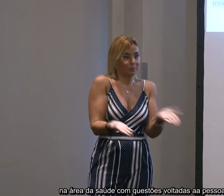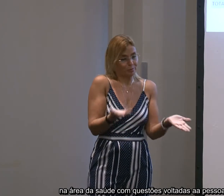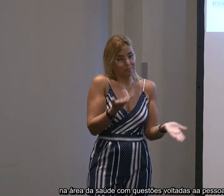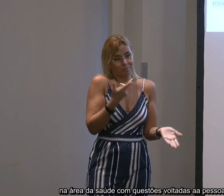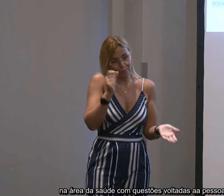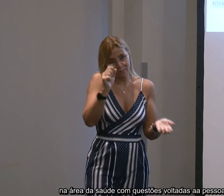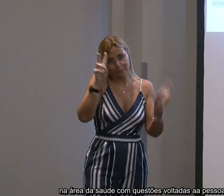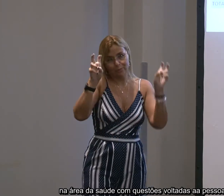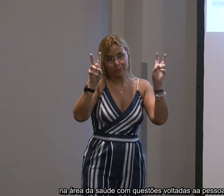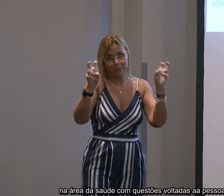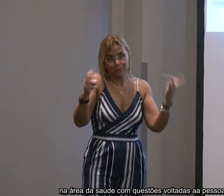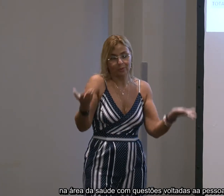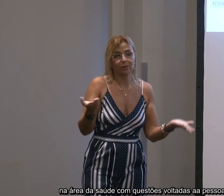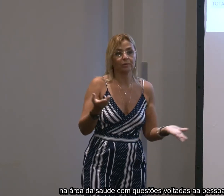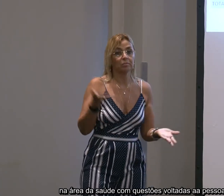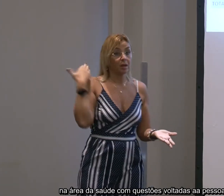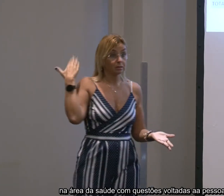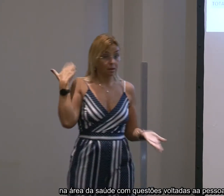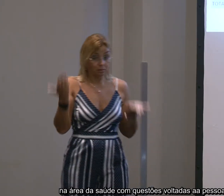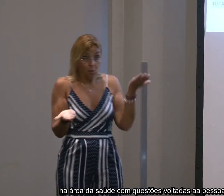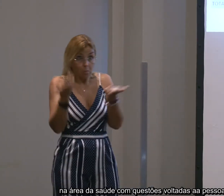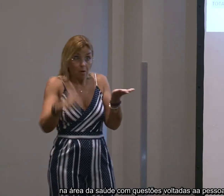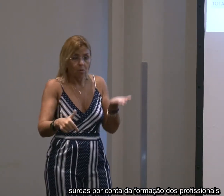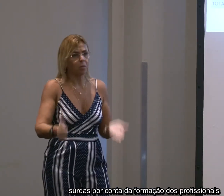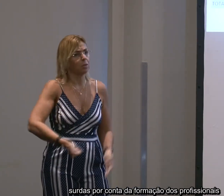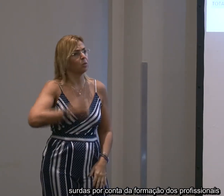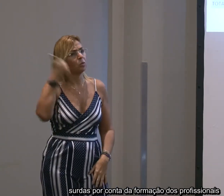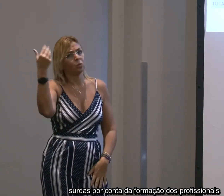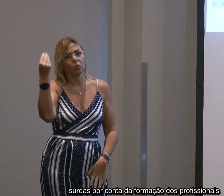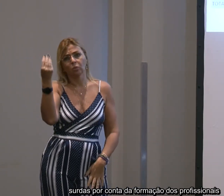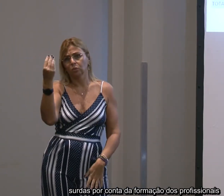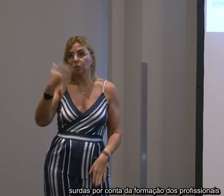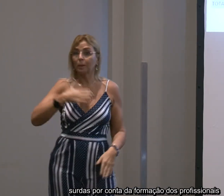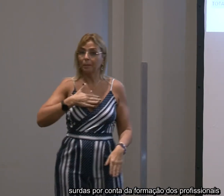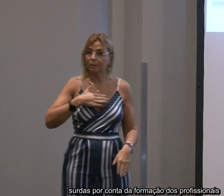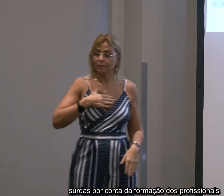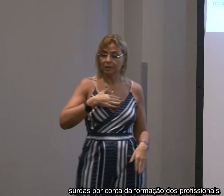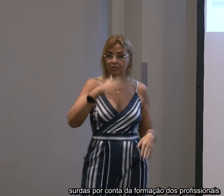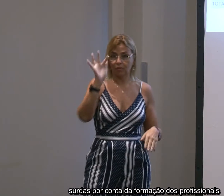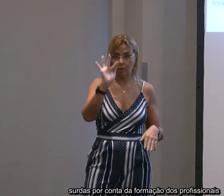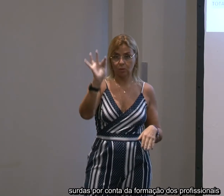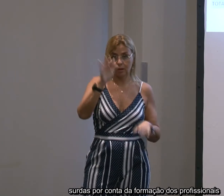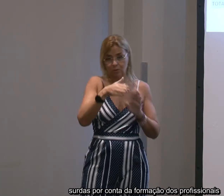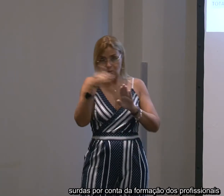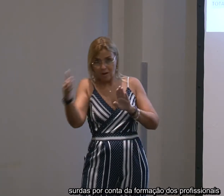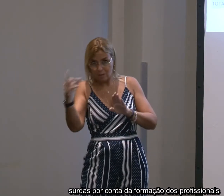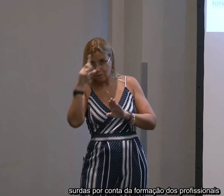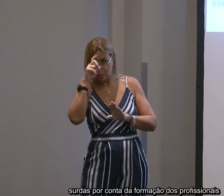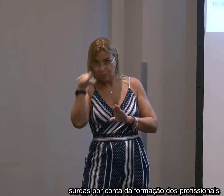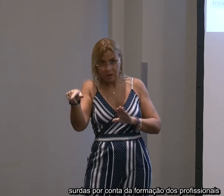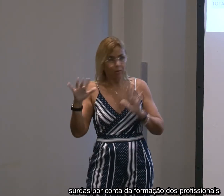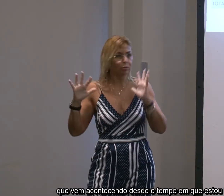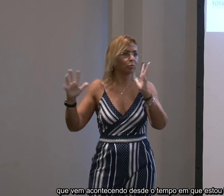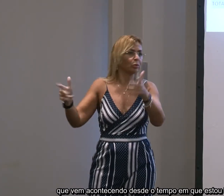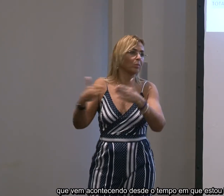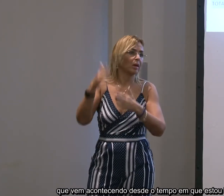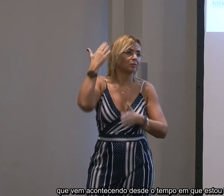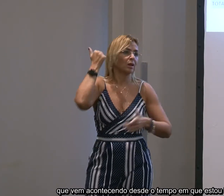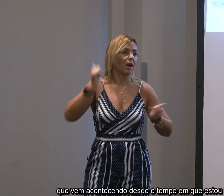na área da saúde com questões voltadas às pessoas surdas por conta da formação dos profissionais que vem acontecendo